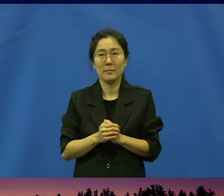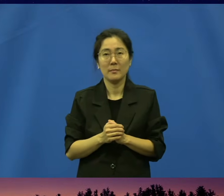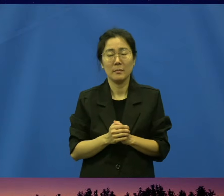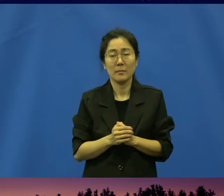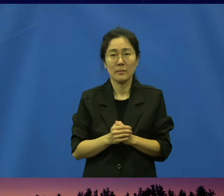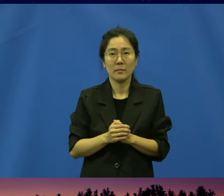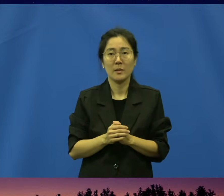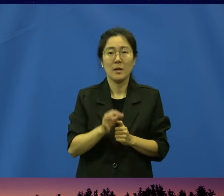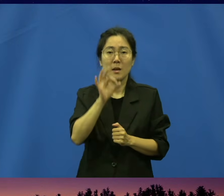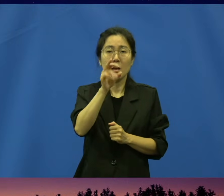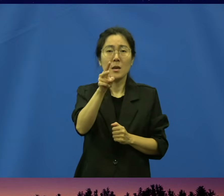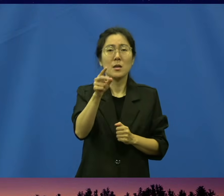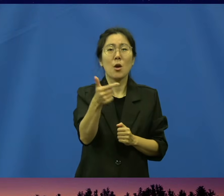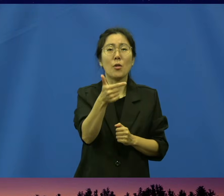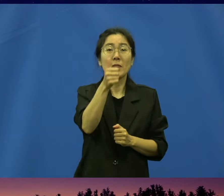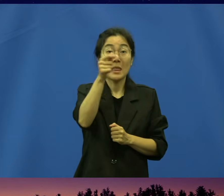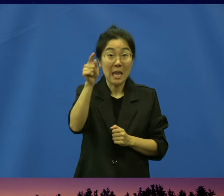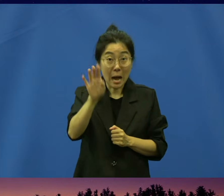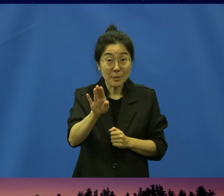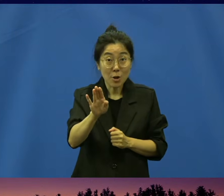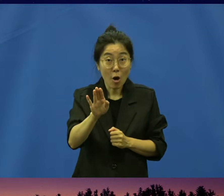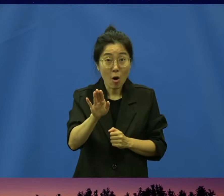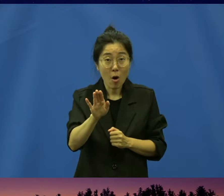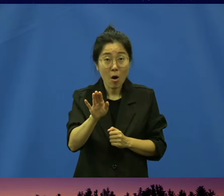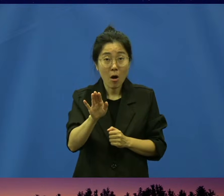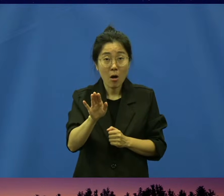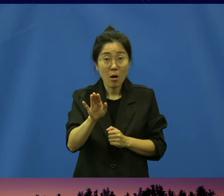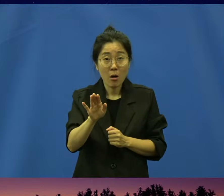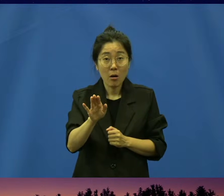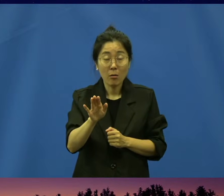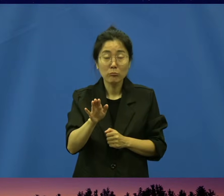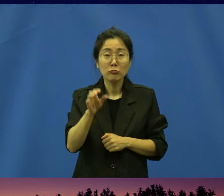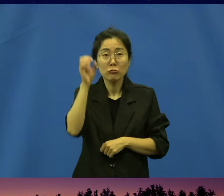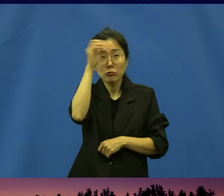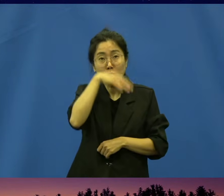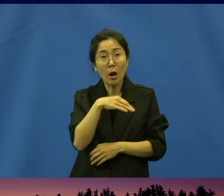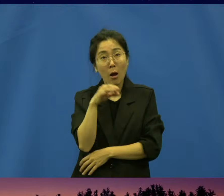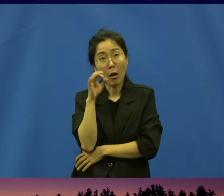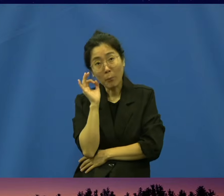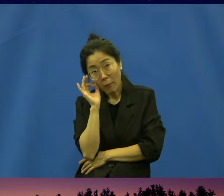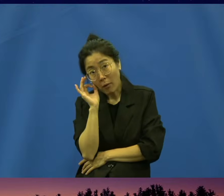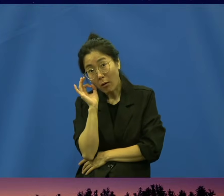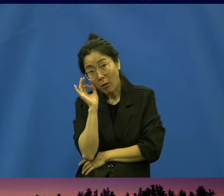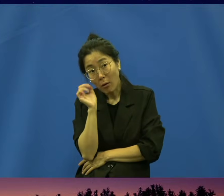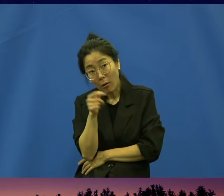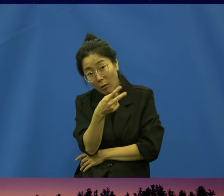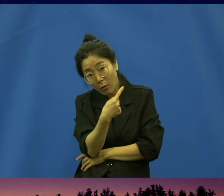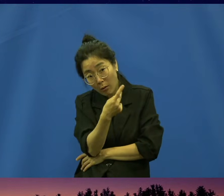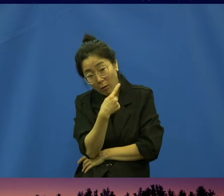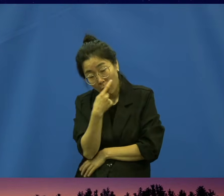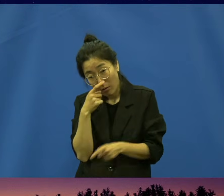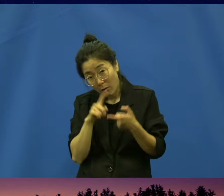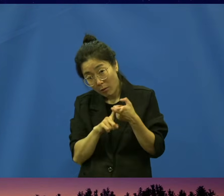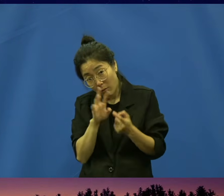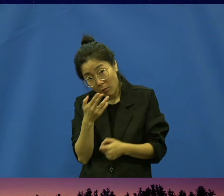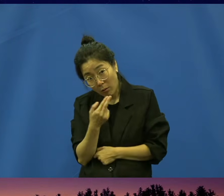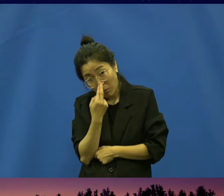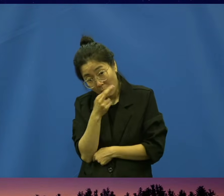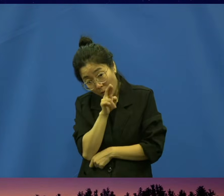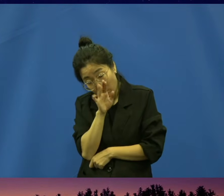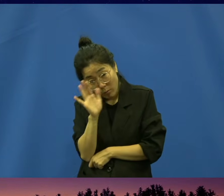연합은 힘써 지켜야 하는 것입니다. 저절로 주어지지 않습니다. 기도하고 노력해야 됩니다. 힘써 지키는